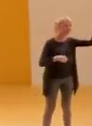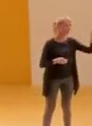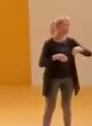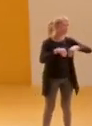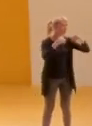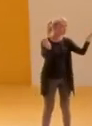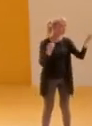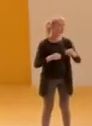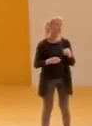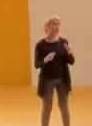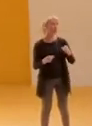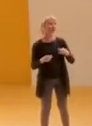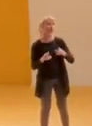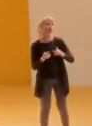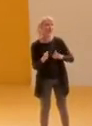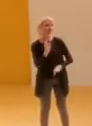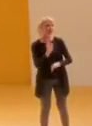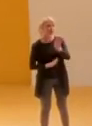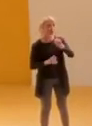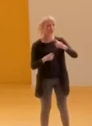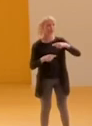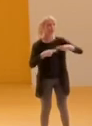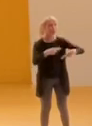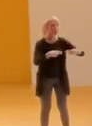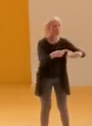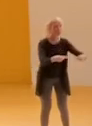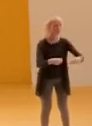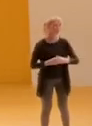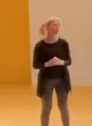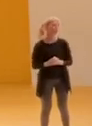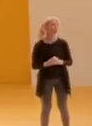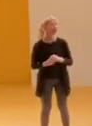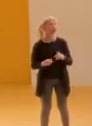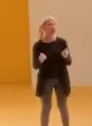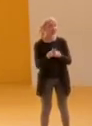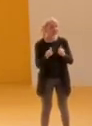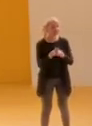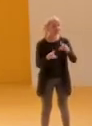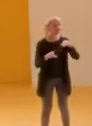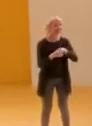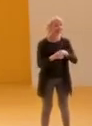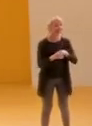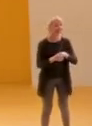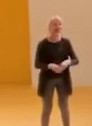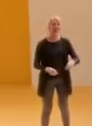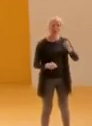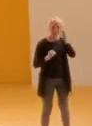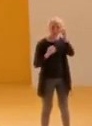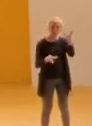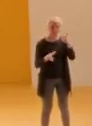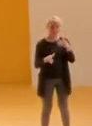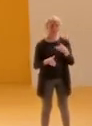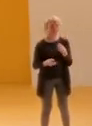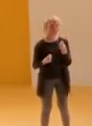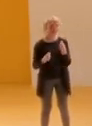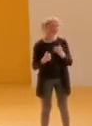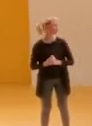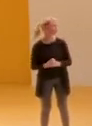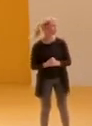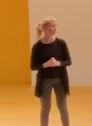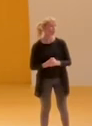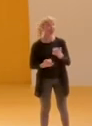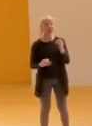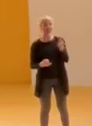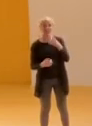strony wprost produktywności bo podział pracy Pozwala na wzrost produktywności a z drugiej strony narracjonalizację bo kiedy